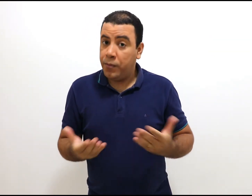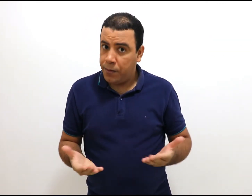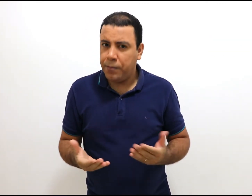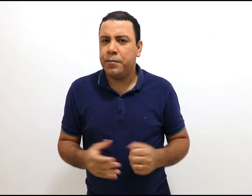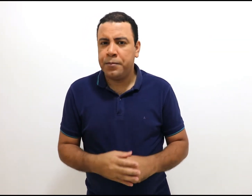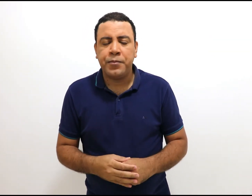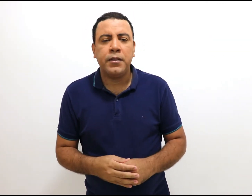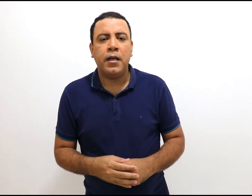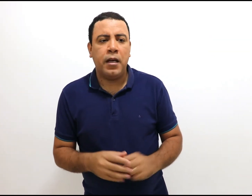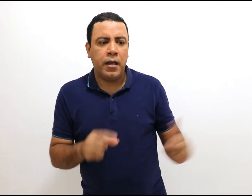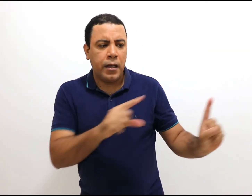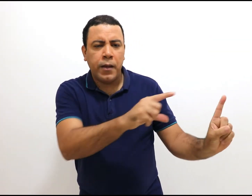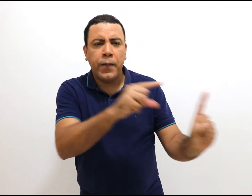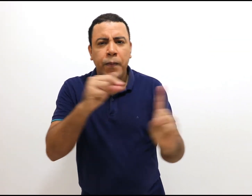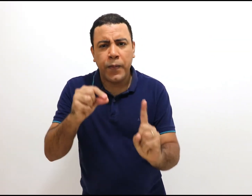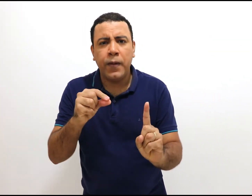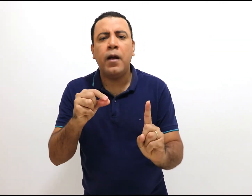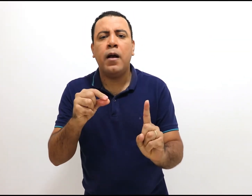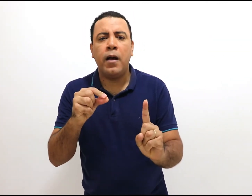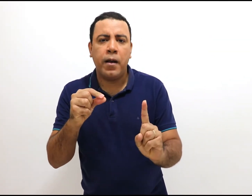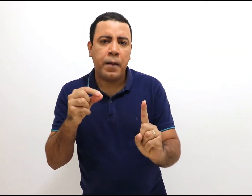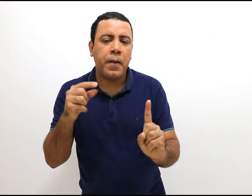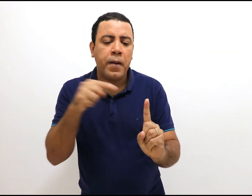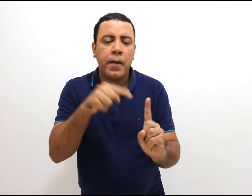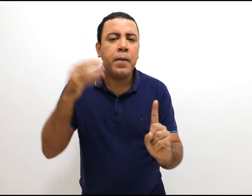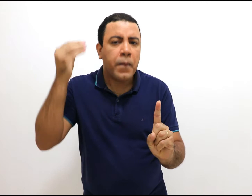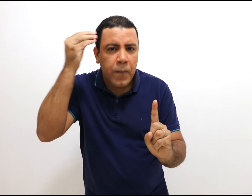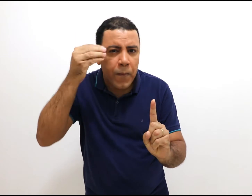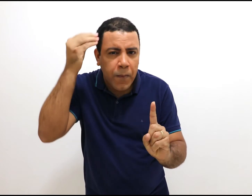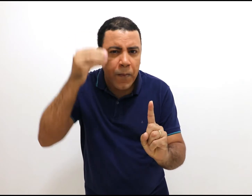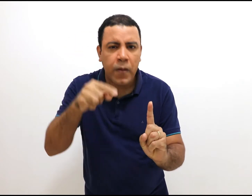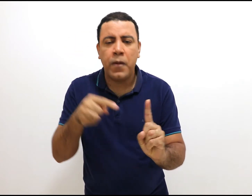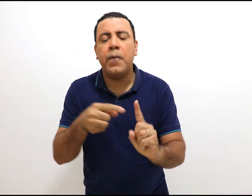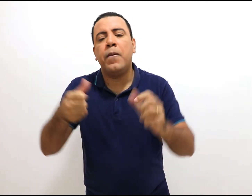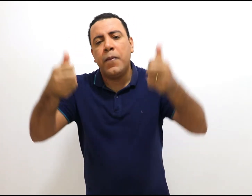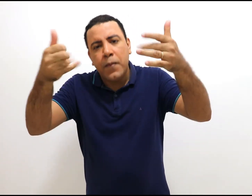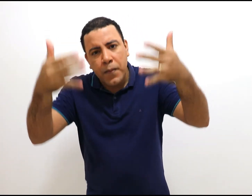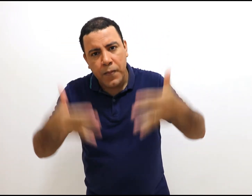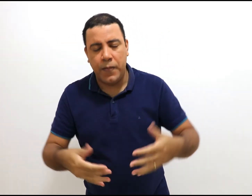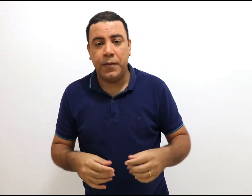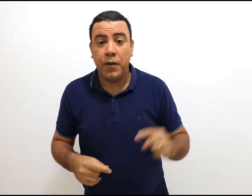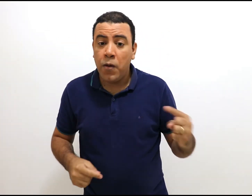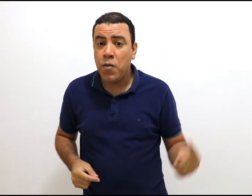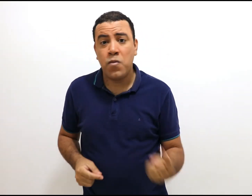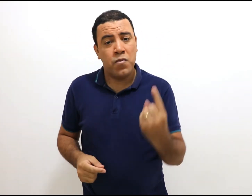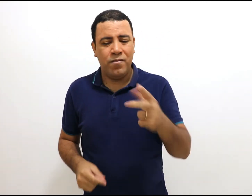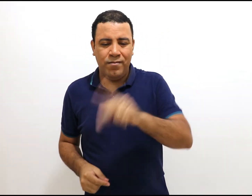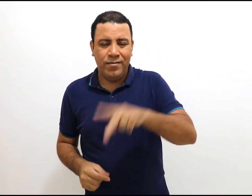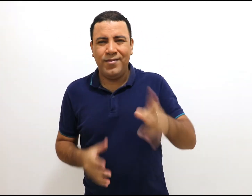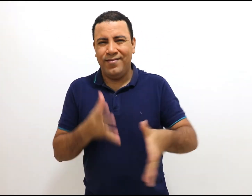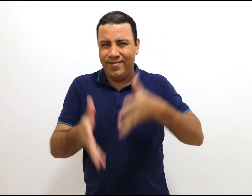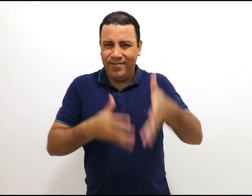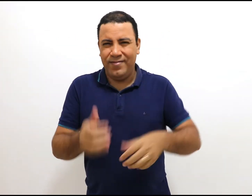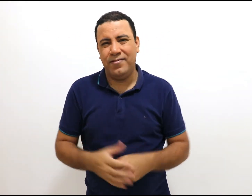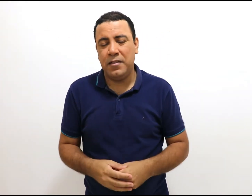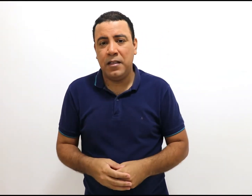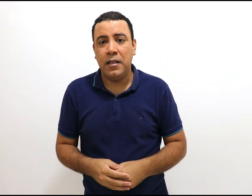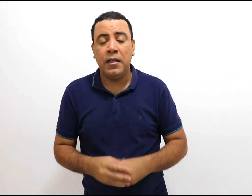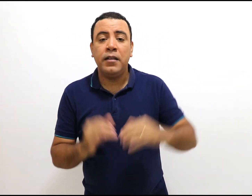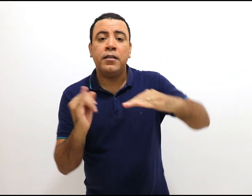Trata-se da experiência de uma unidade. Neste caso, um professor de Libras em